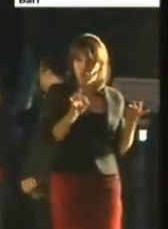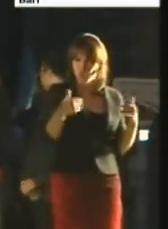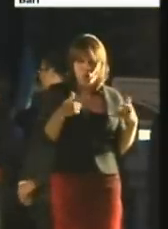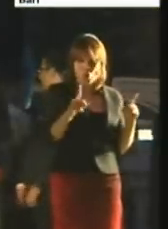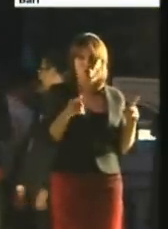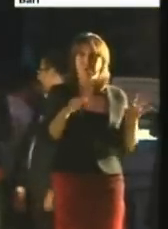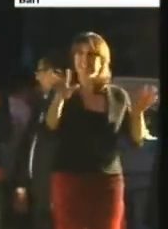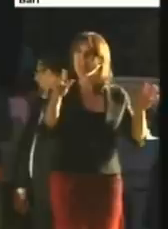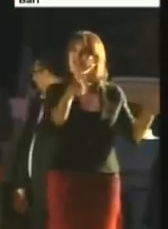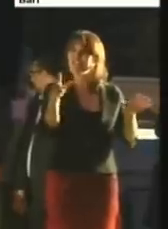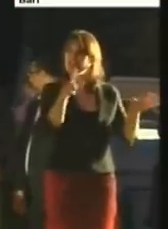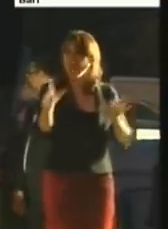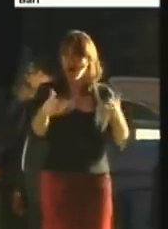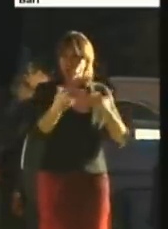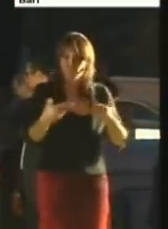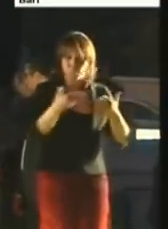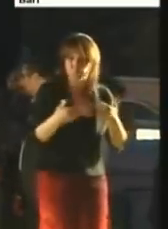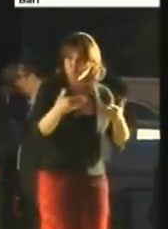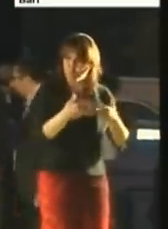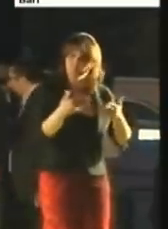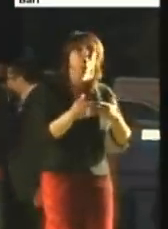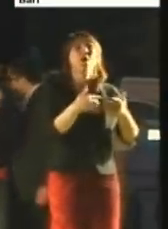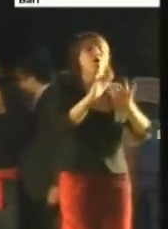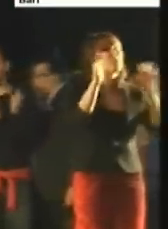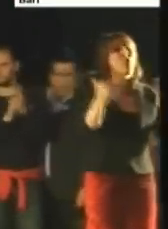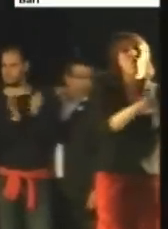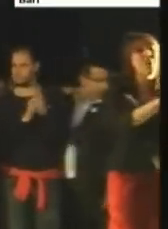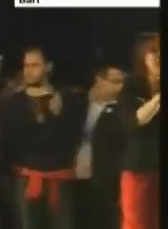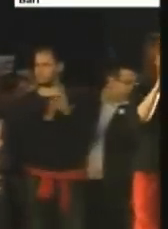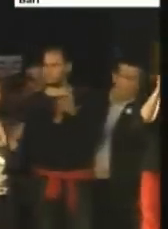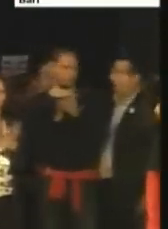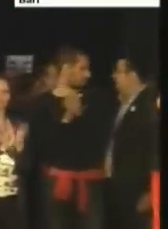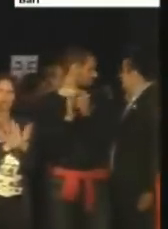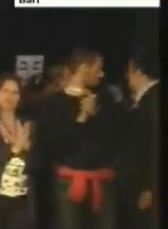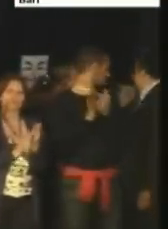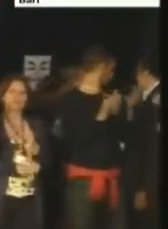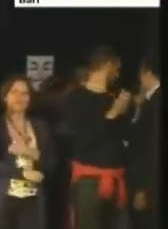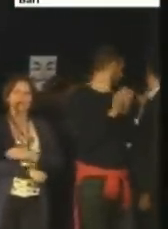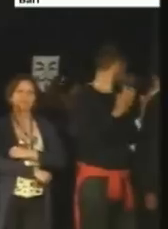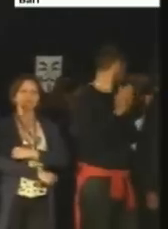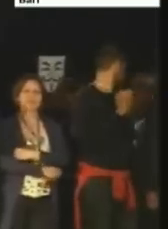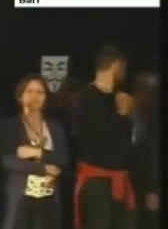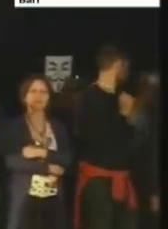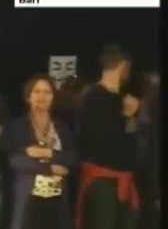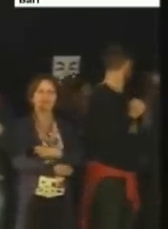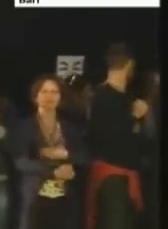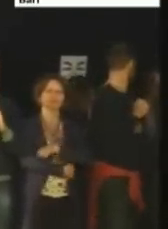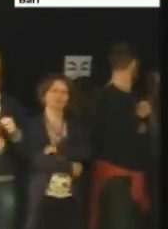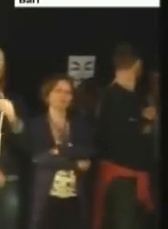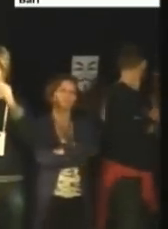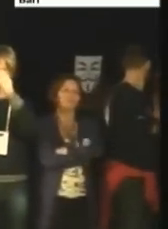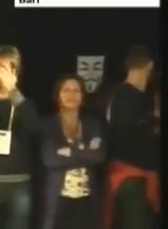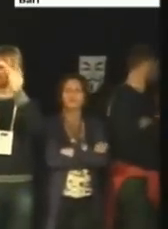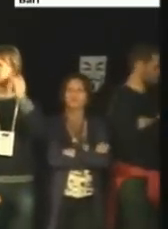10 settimane di studio. Non c'è la legge migliore del mondo, non ci può essere, è complicatissima una legge elettorale.